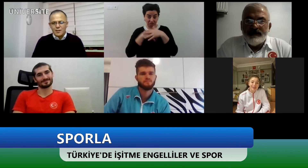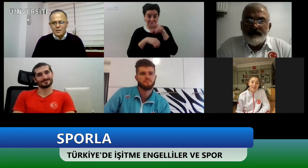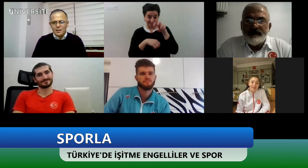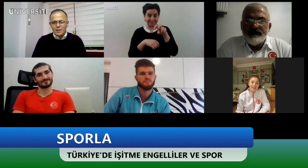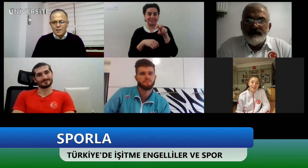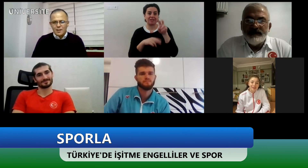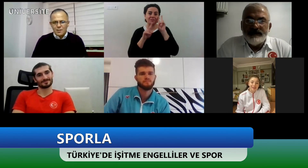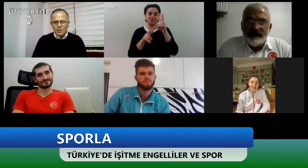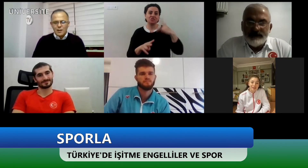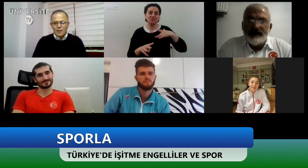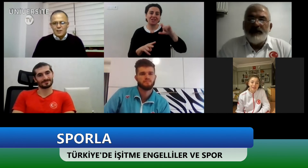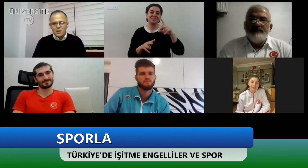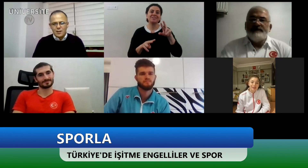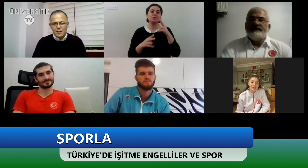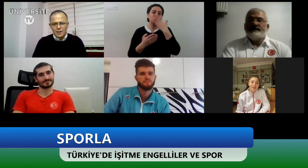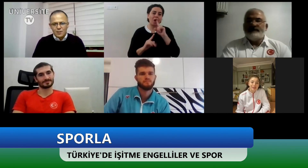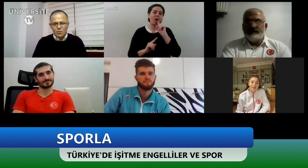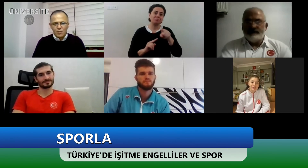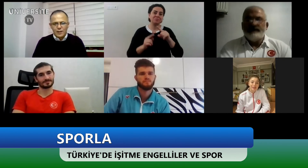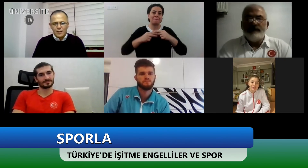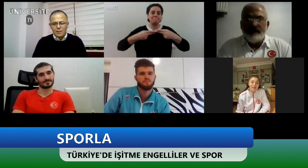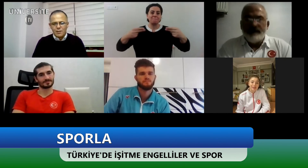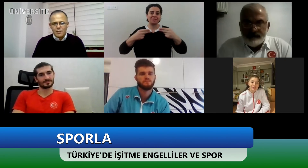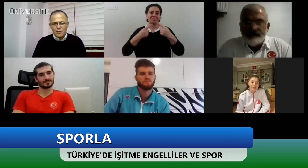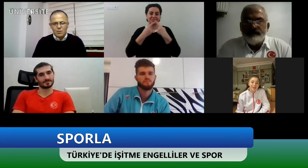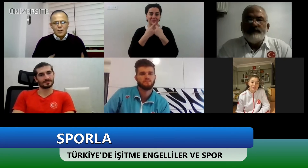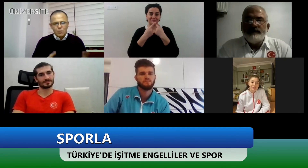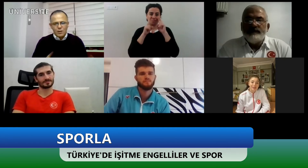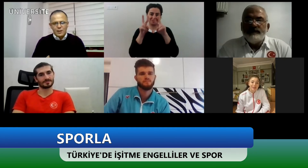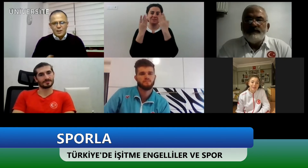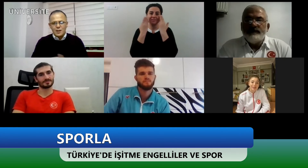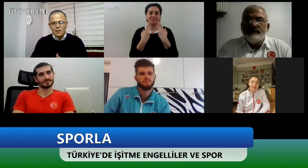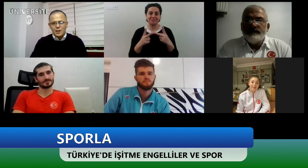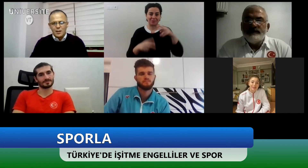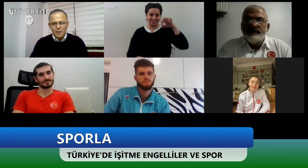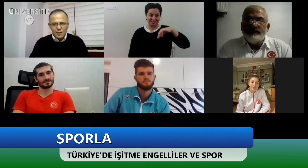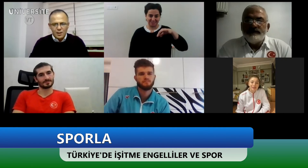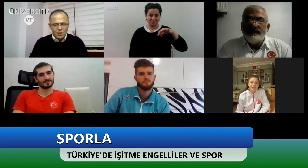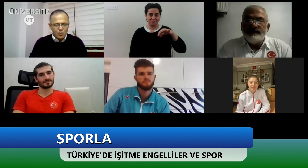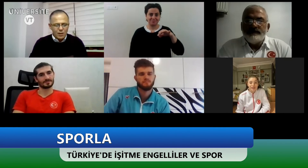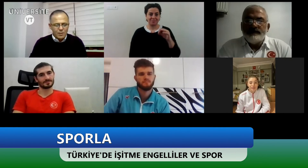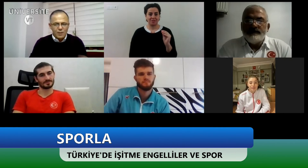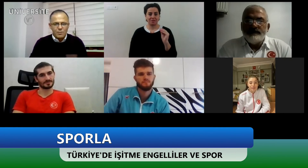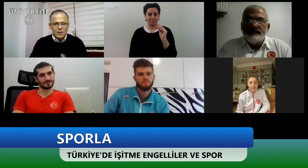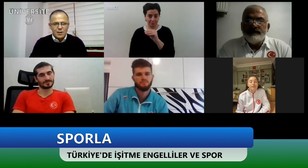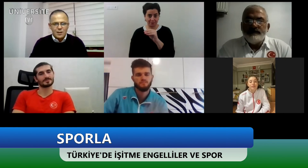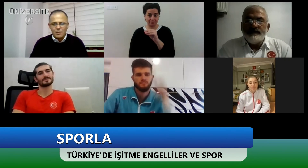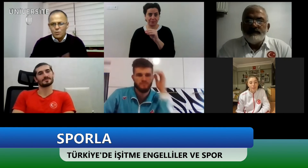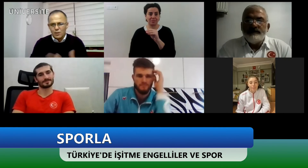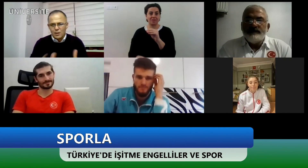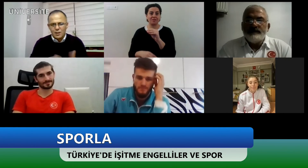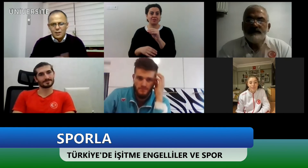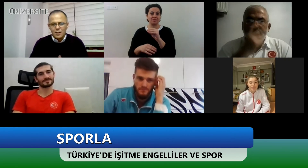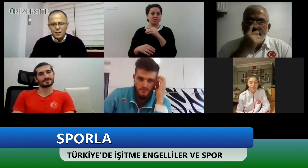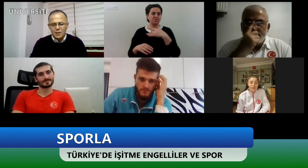verecek. Bunu da arkadaşlara duyuru olarak vermek istiyorum. Şu anda hatta canlı yayını aldıklarını söylediler. Bana bir mesaj geldi ama şu